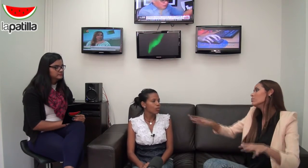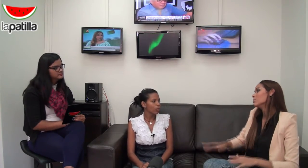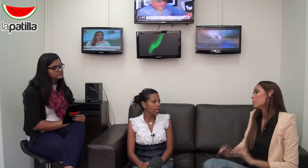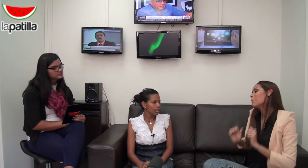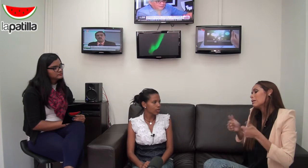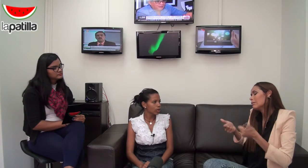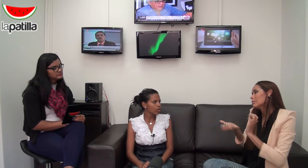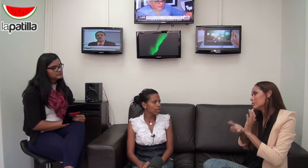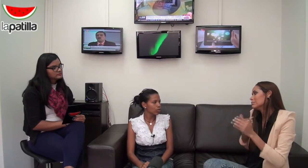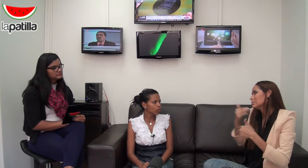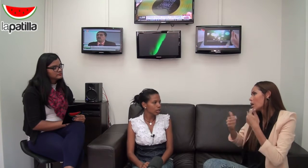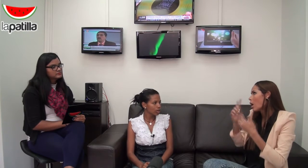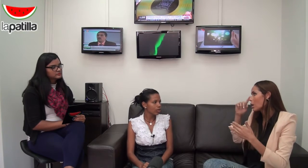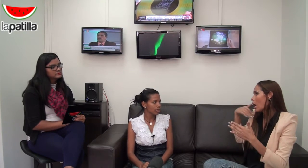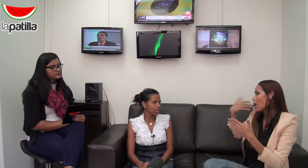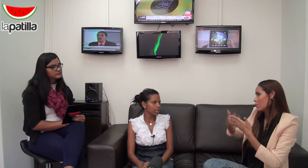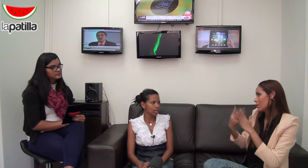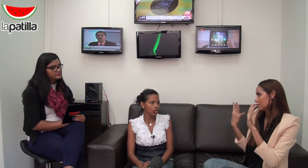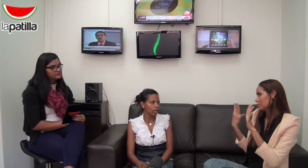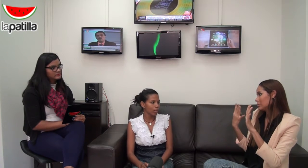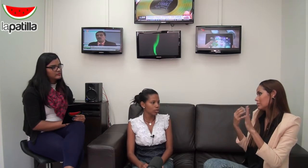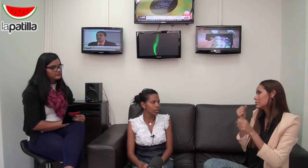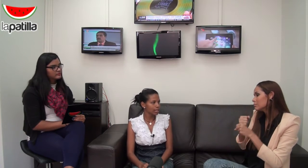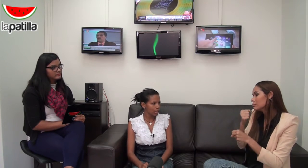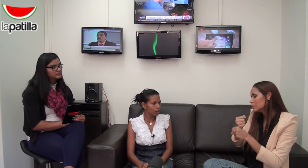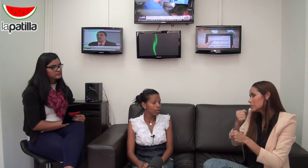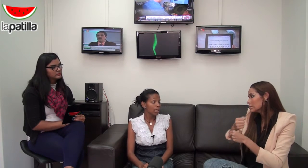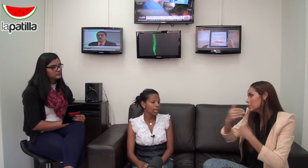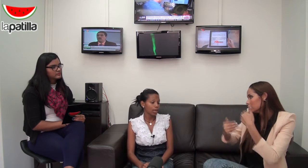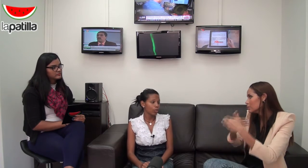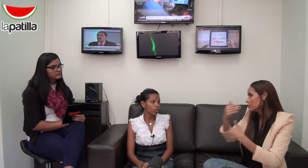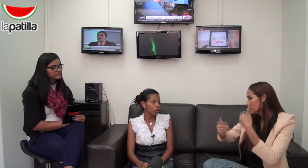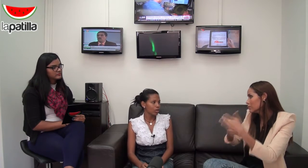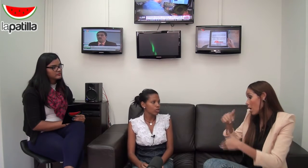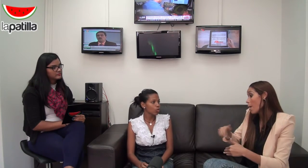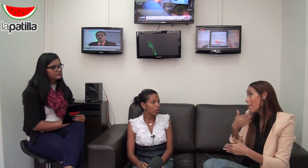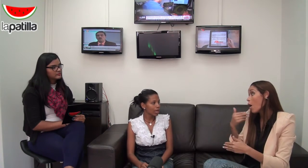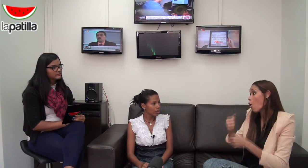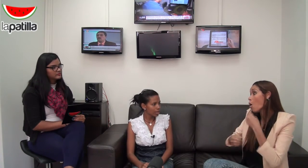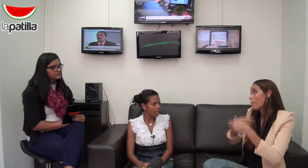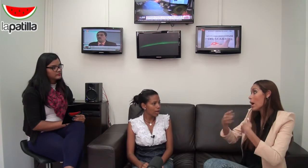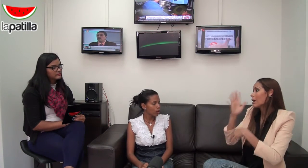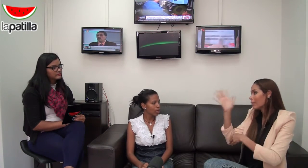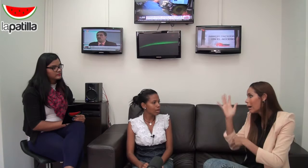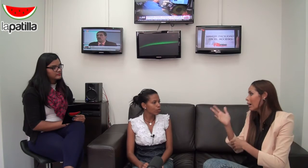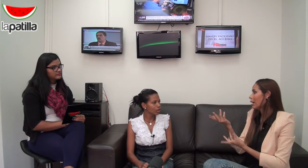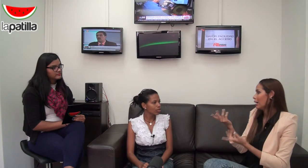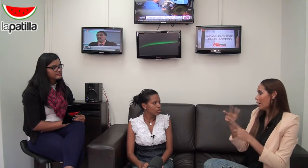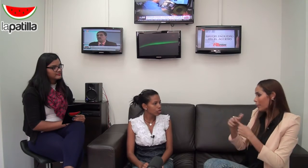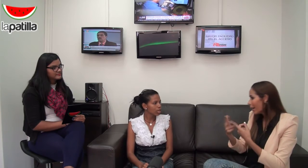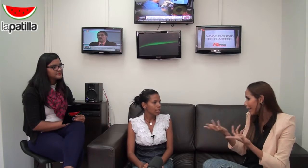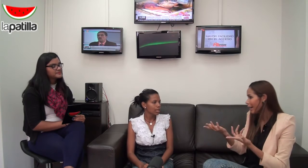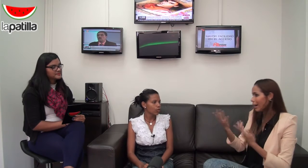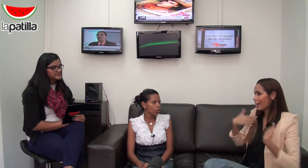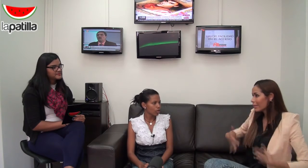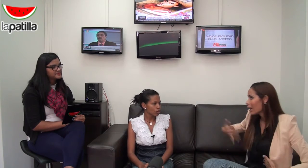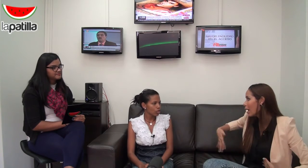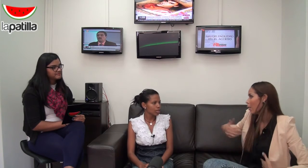pueden luego ser difundidos y con el paso del tiempo que por supuesto han sido nueve años de trabajo de la fundación, de formación, de